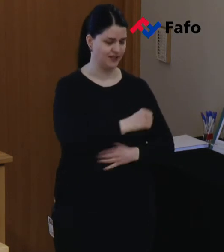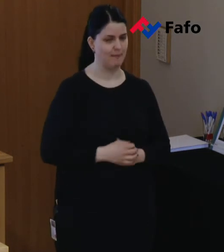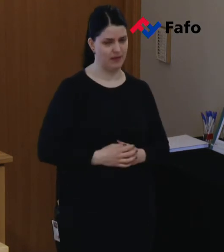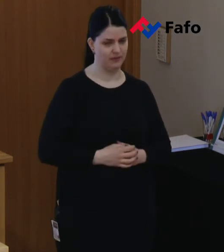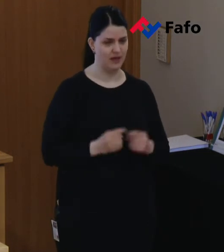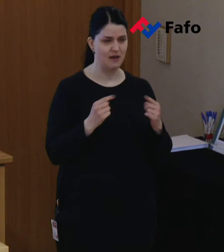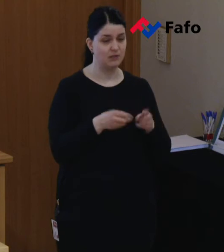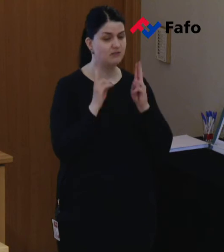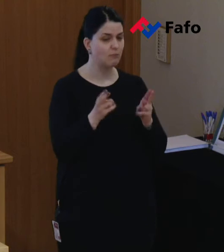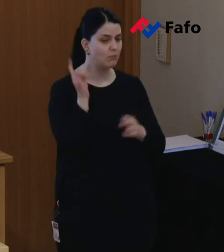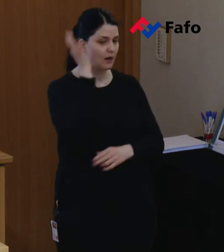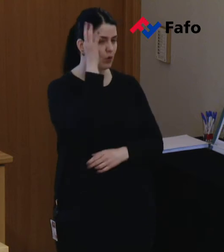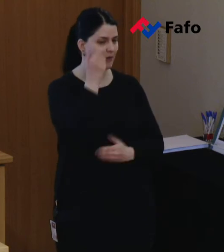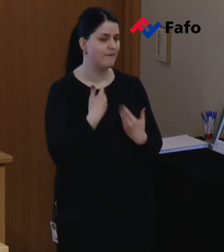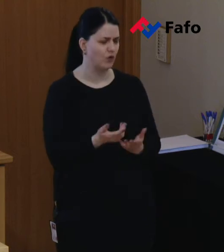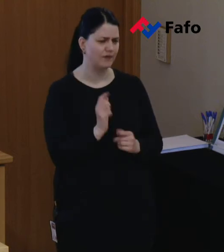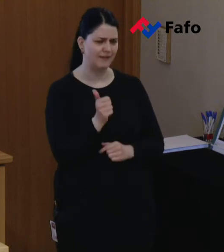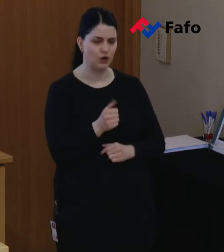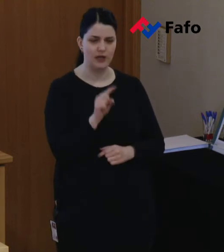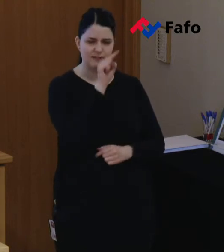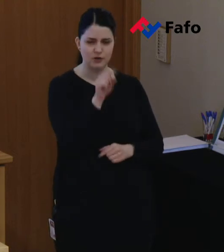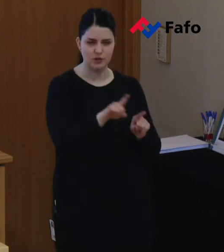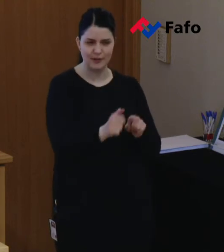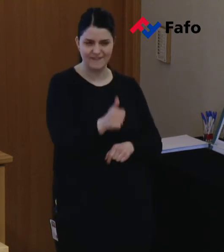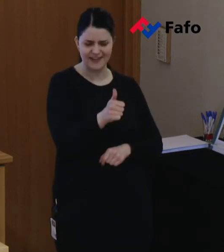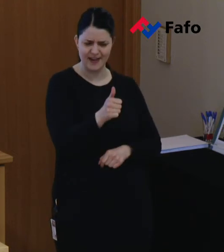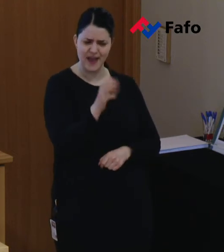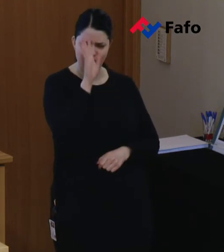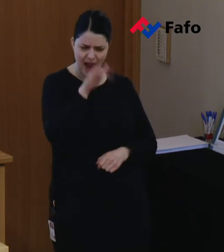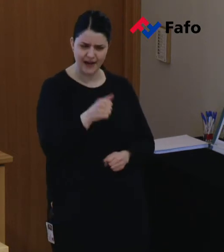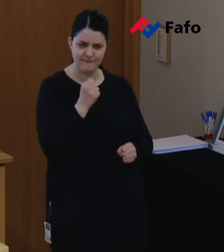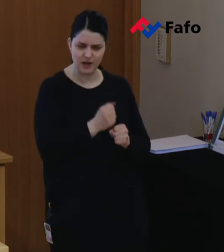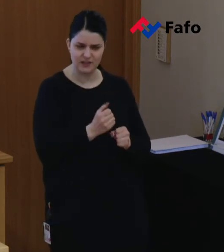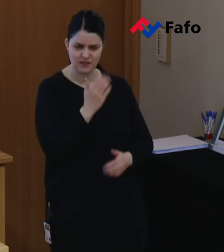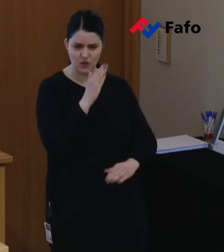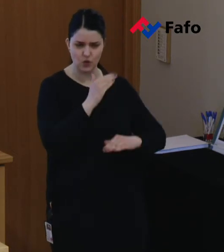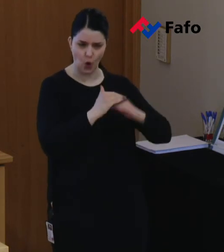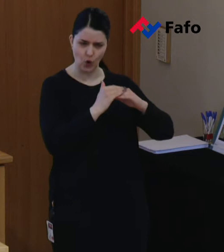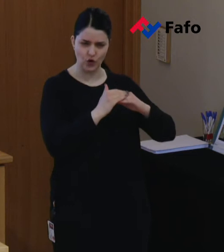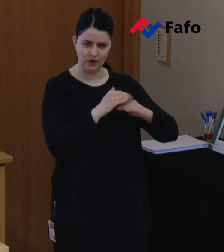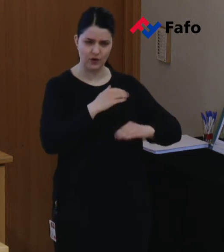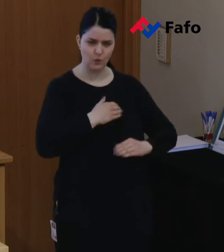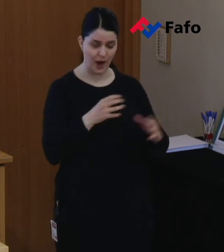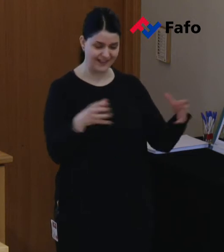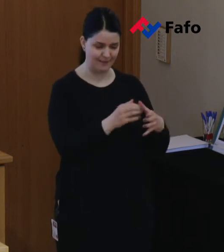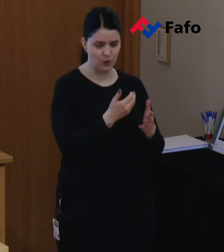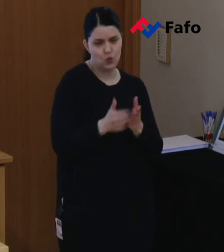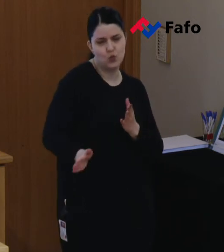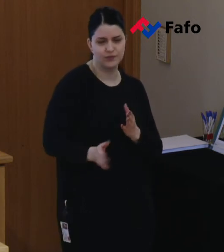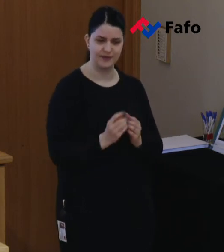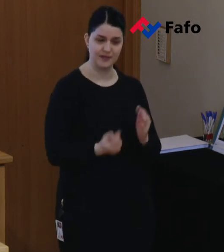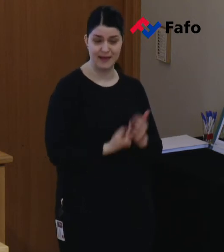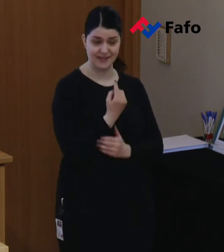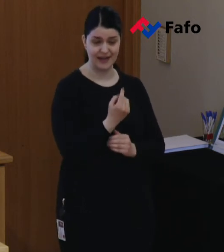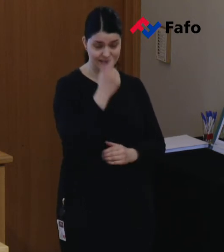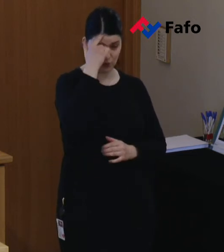samme problemet, når man må jo da stille seg spørsmålet, det sånn at det tilstrekkelig å ha team uten spesialistkompetanse i teamet